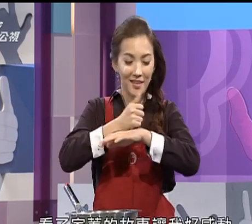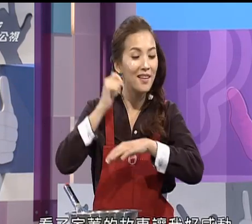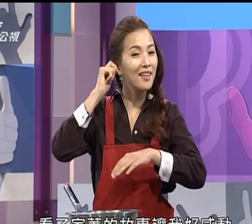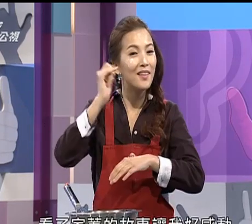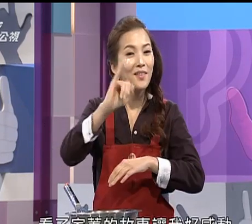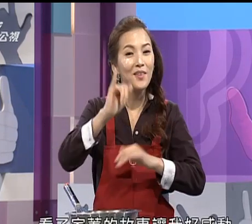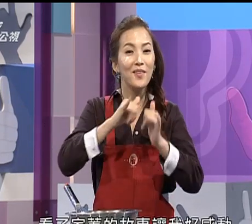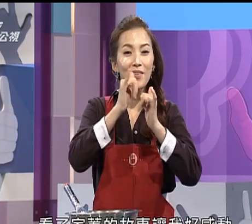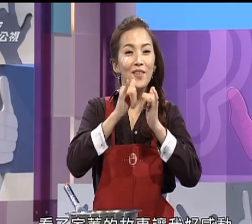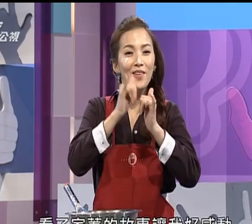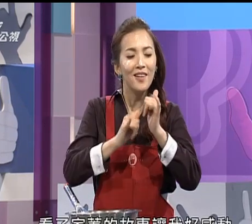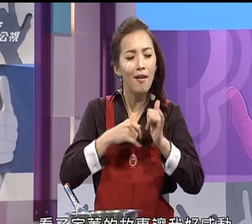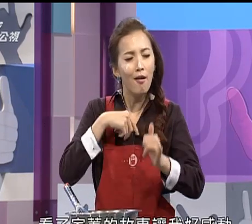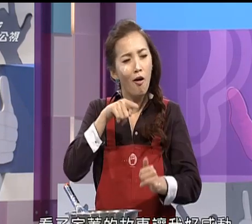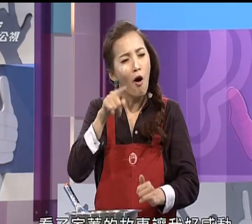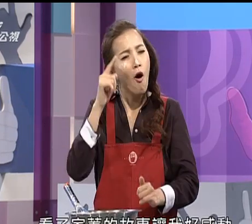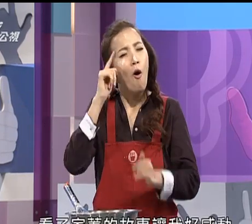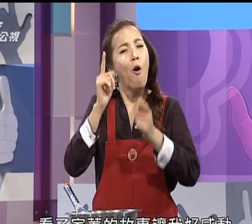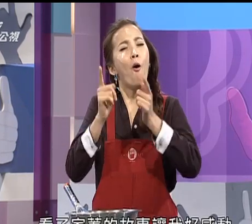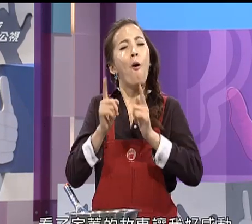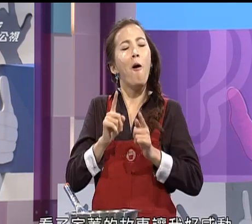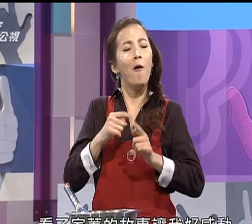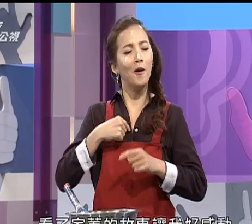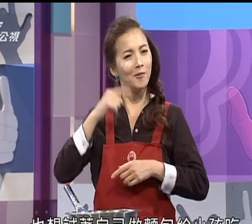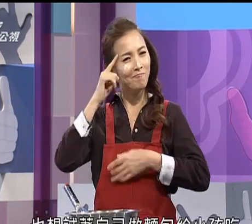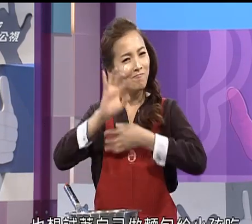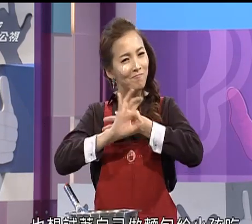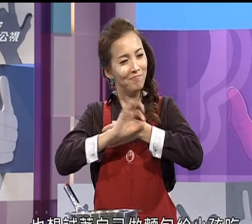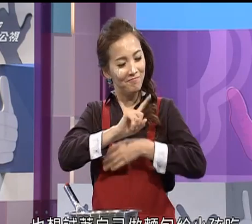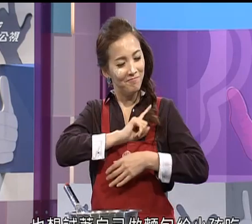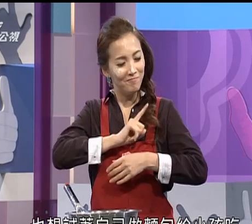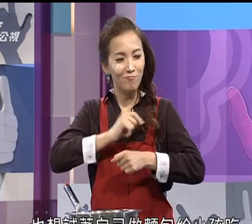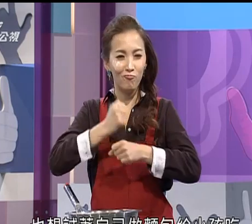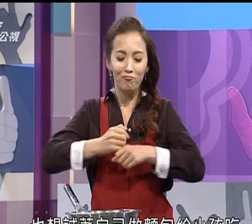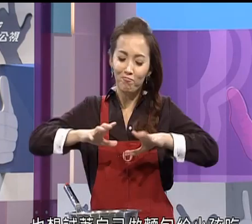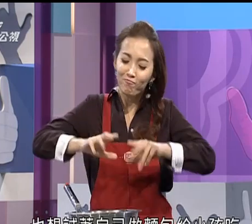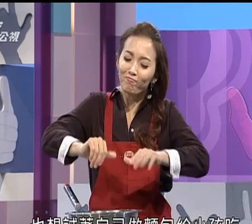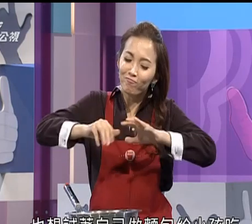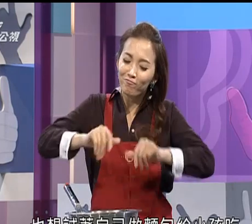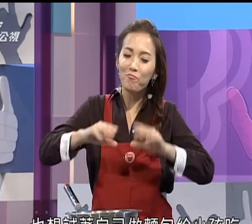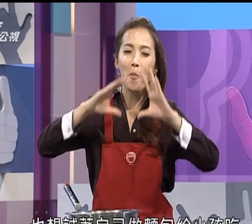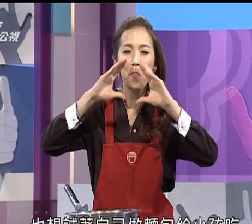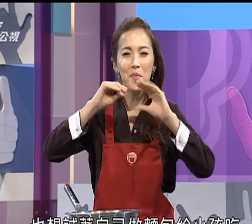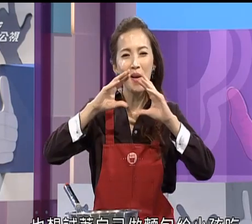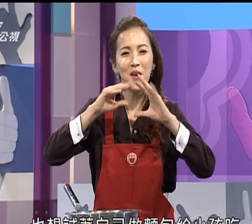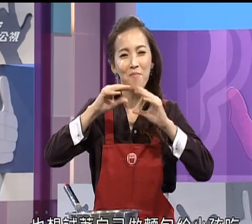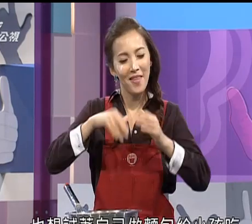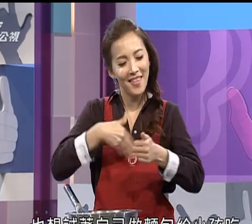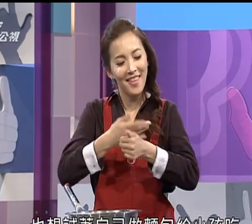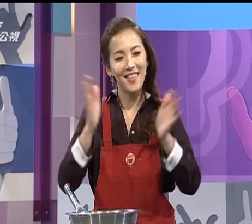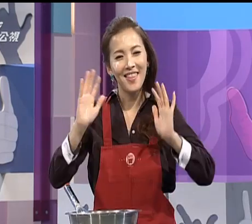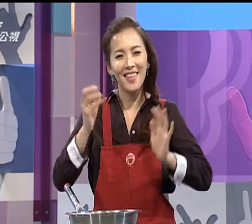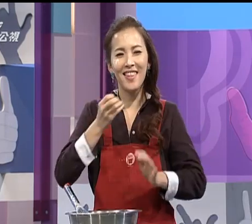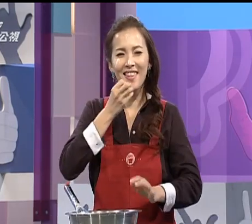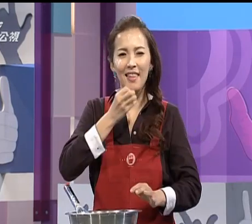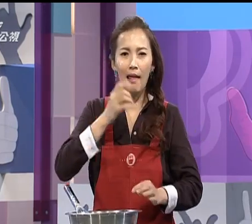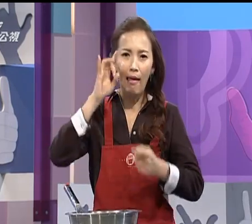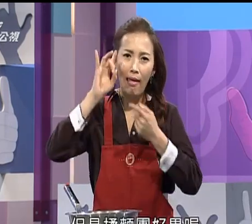家珍的故事让我好感动哦，也想试着自己做面包给小孩吃啊。但